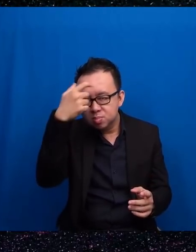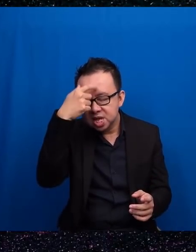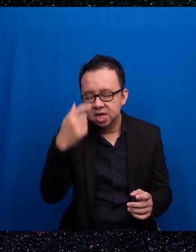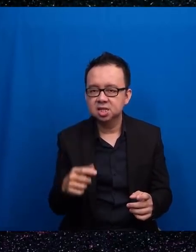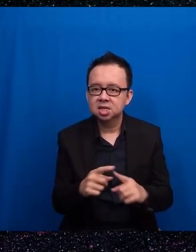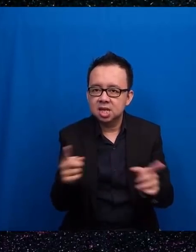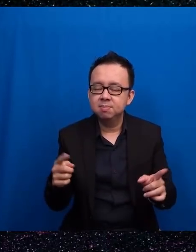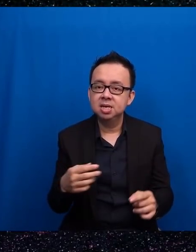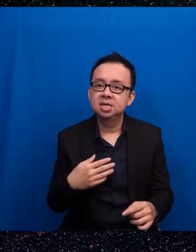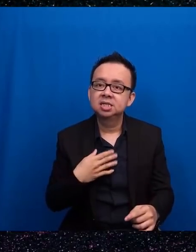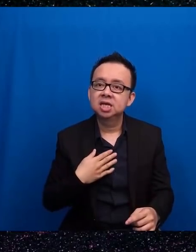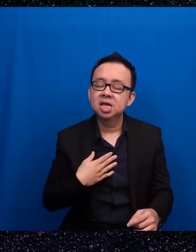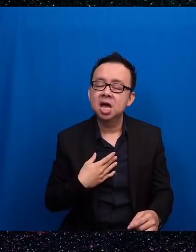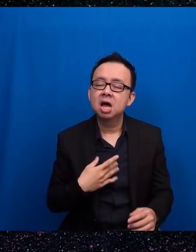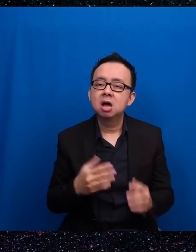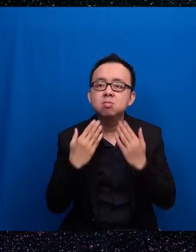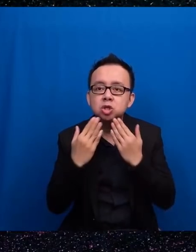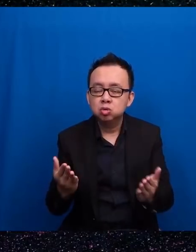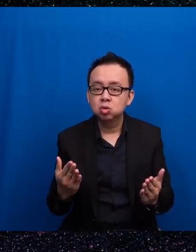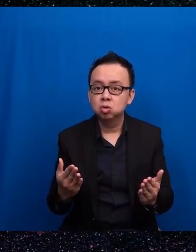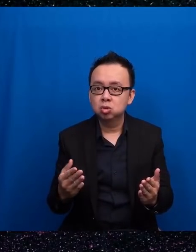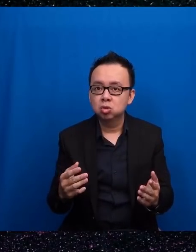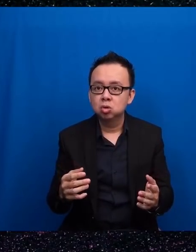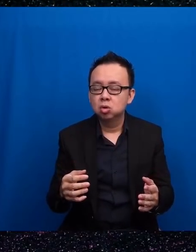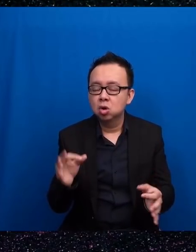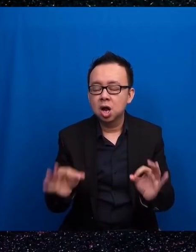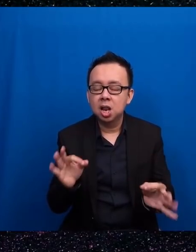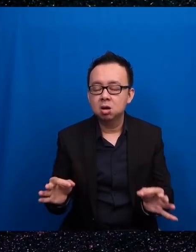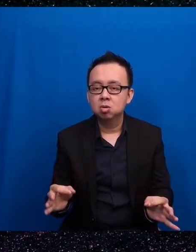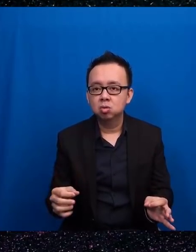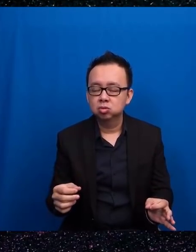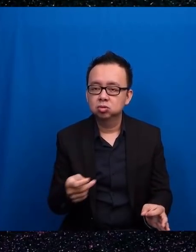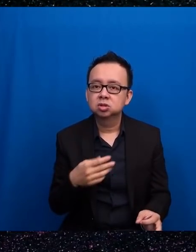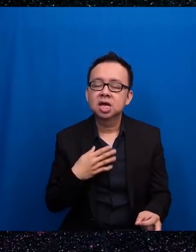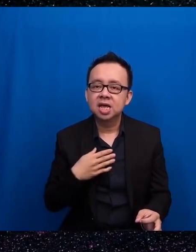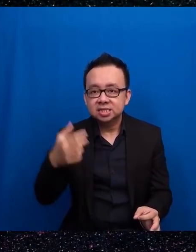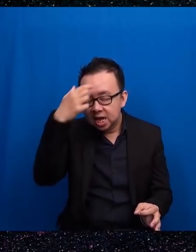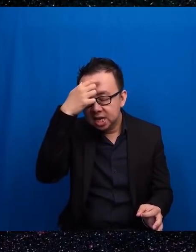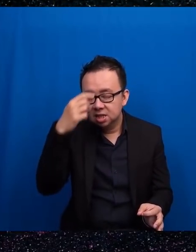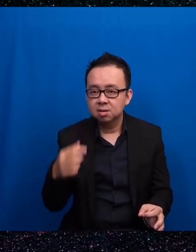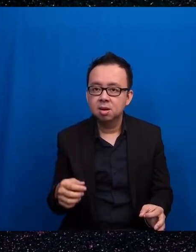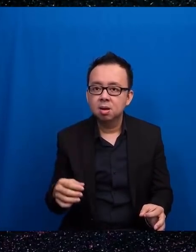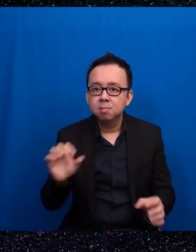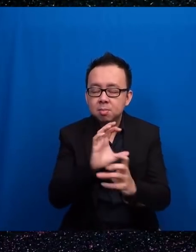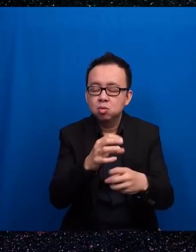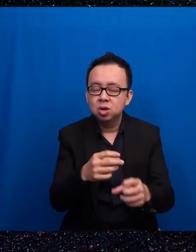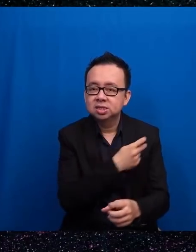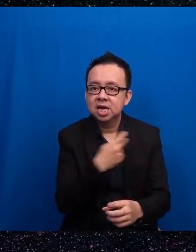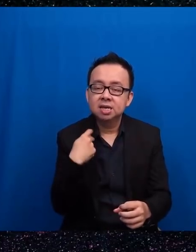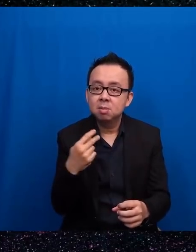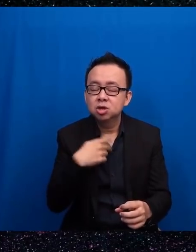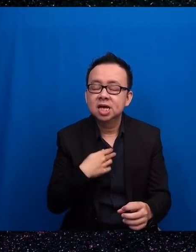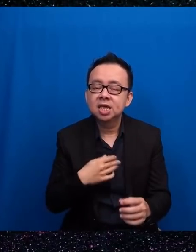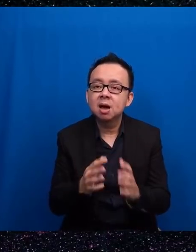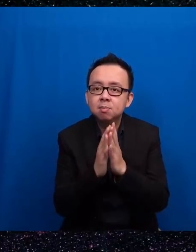jikalau saya sakit membuat saya sadar apa yang selama ini saya abaikan. nantinya membuat hidup saya